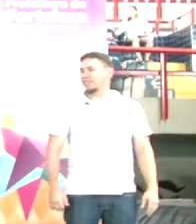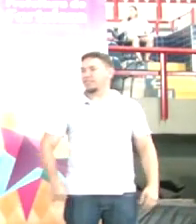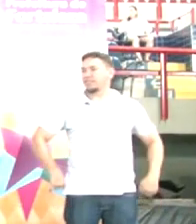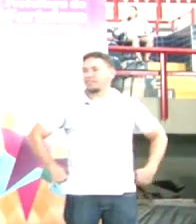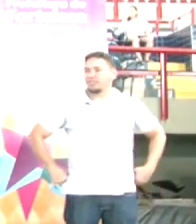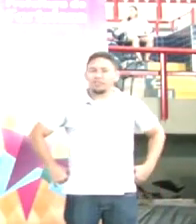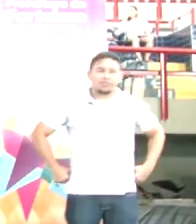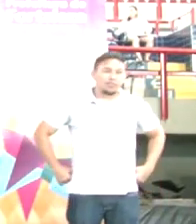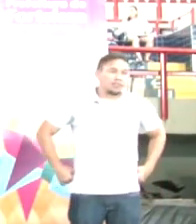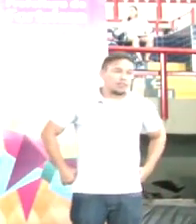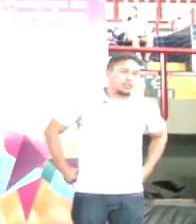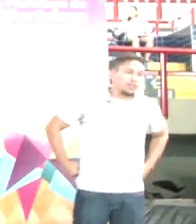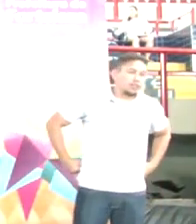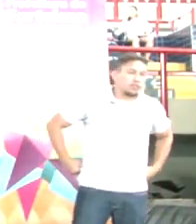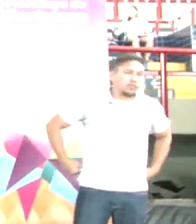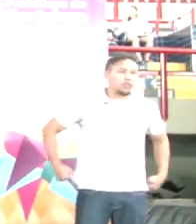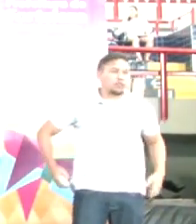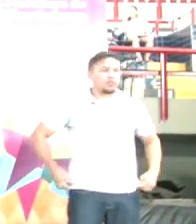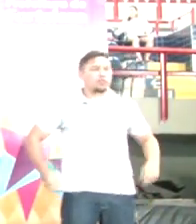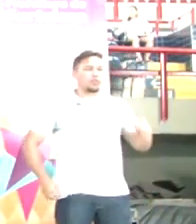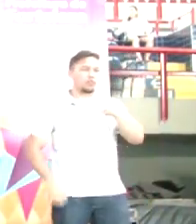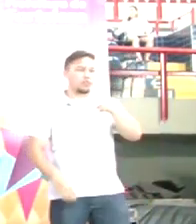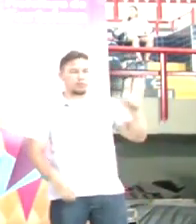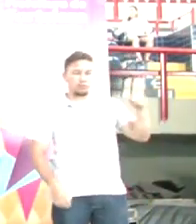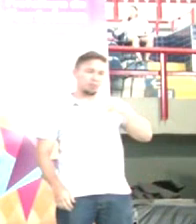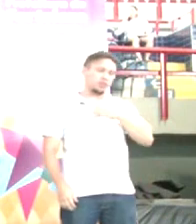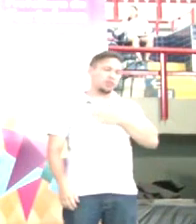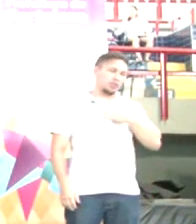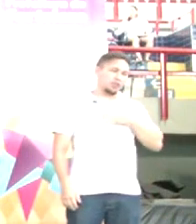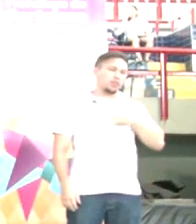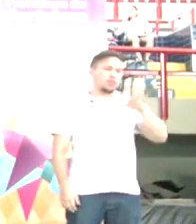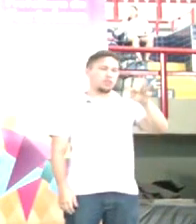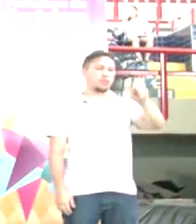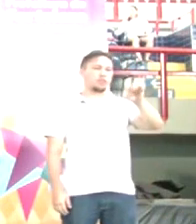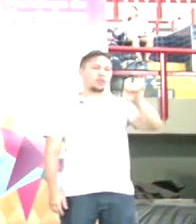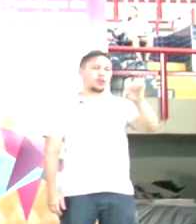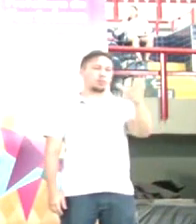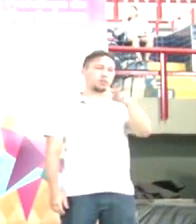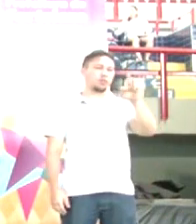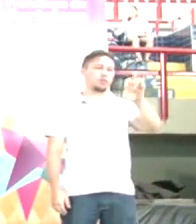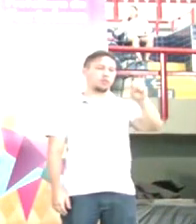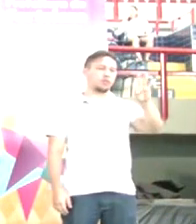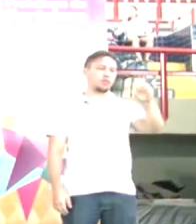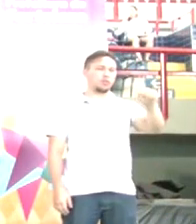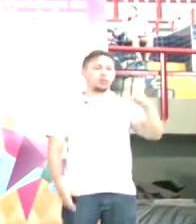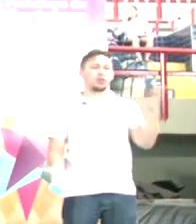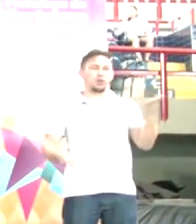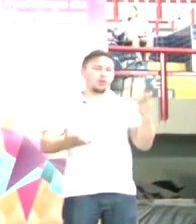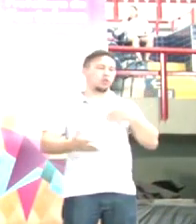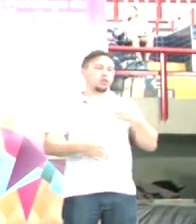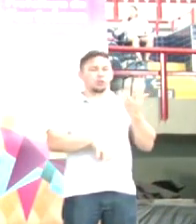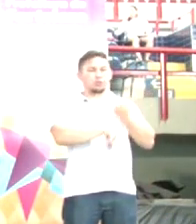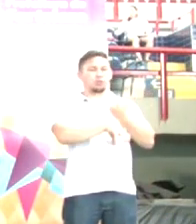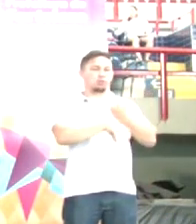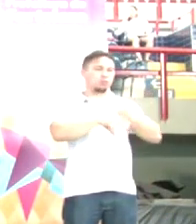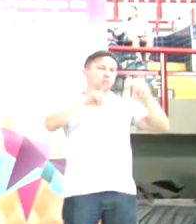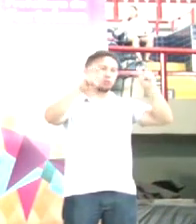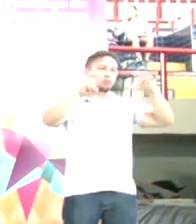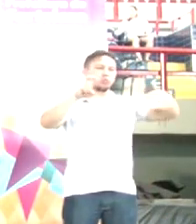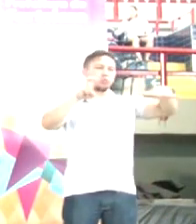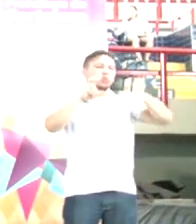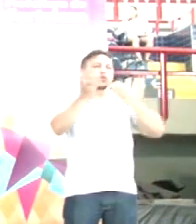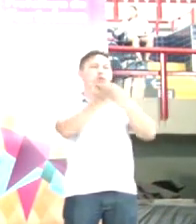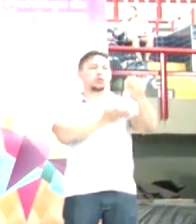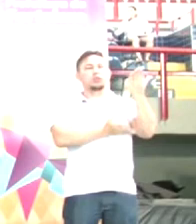olho. Bem, pessoal, sou o professor Fábio Frota. Vamos trabalhar hoje uma área de matemática que